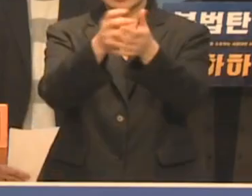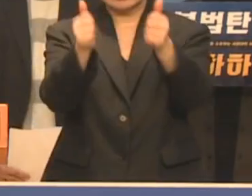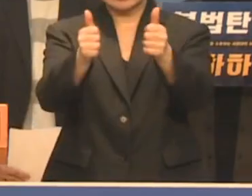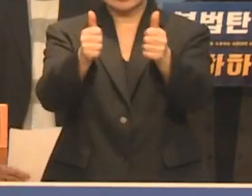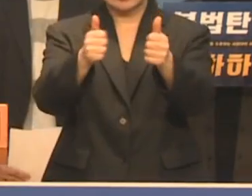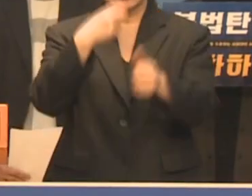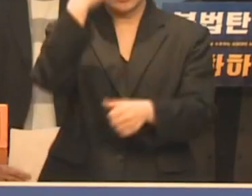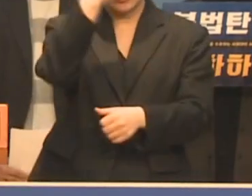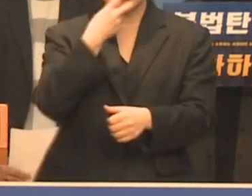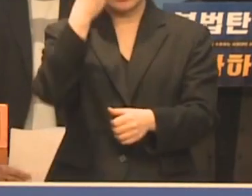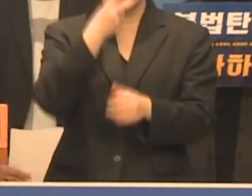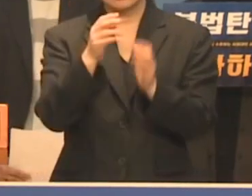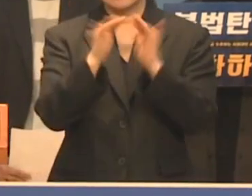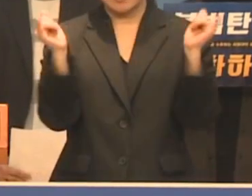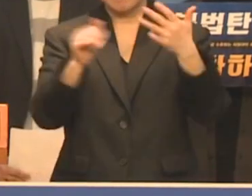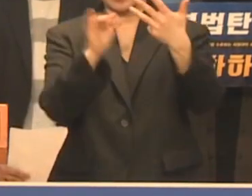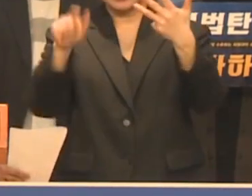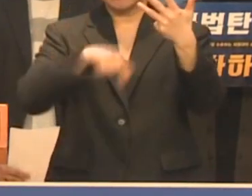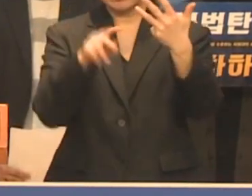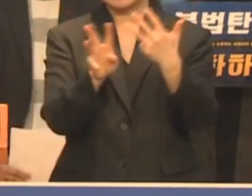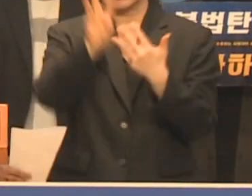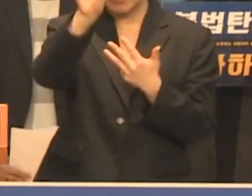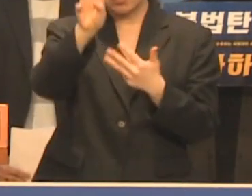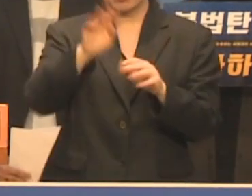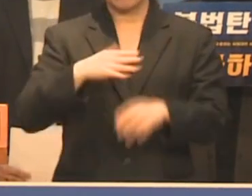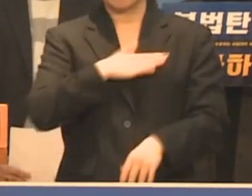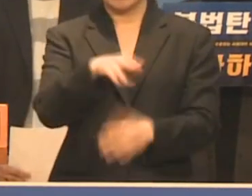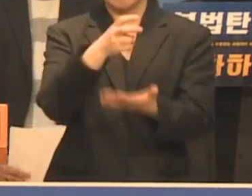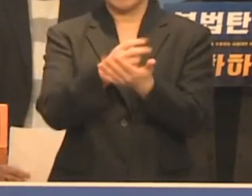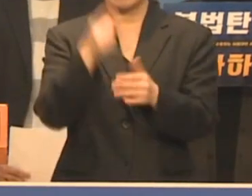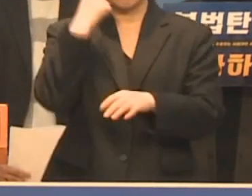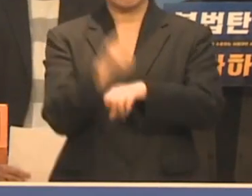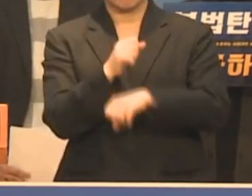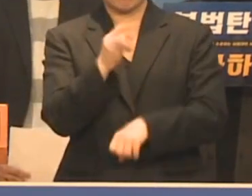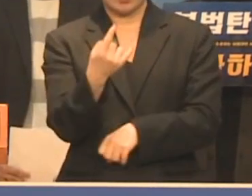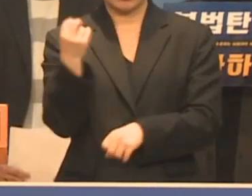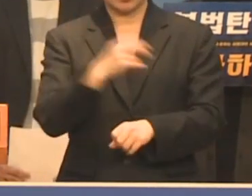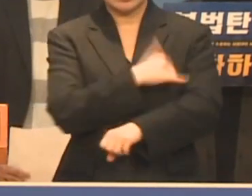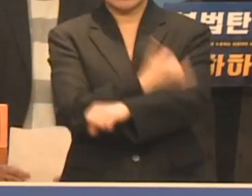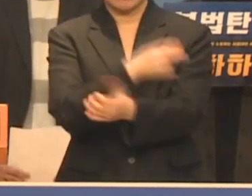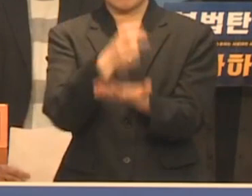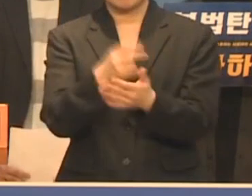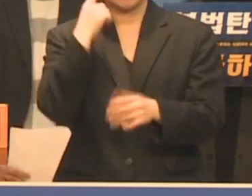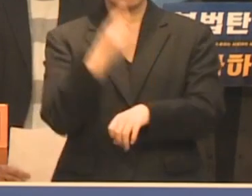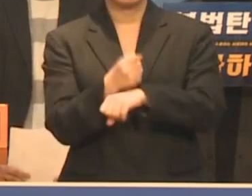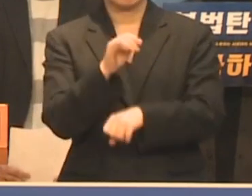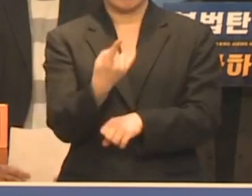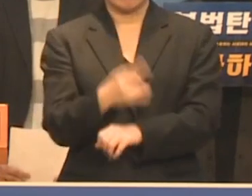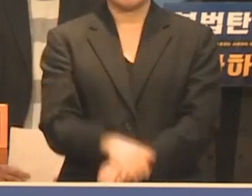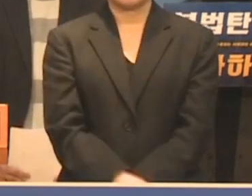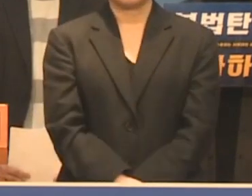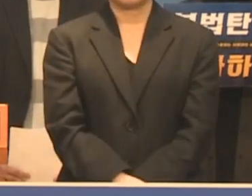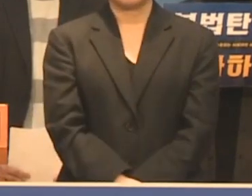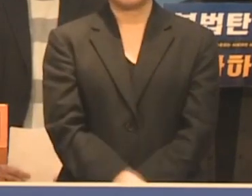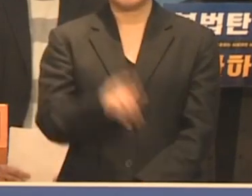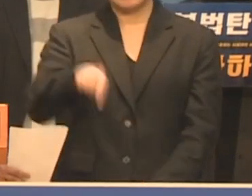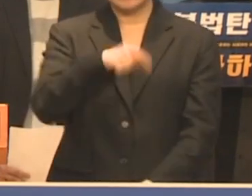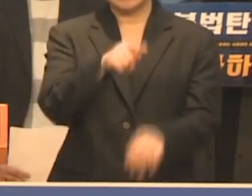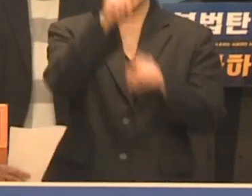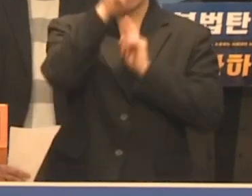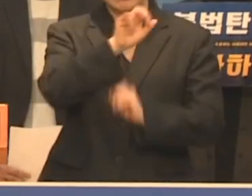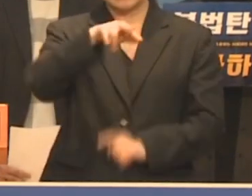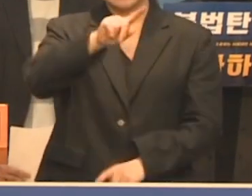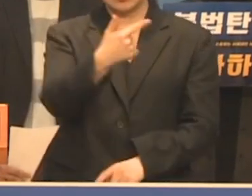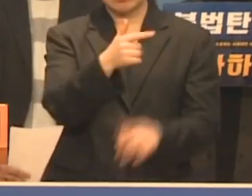심판하는 헌법재판관 8인 중 3인은 우리법연구회 혹은 국제인권법연구회 소속입니다. 그중 이미선